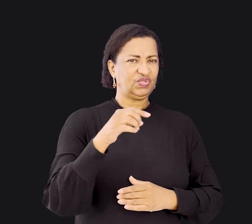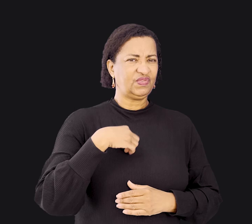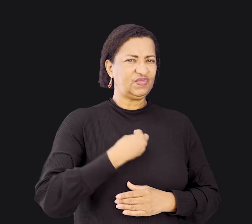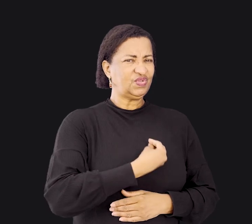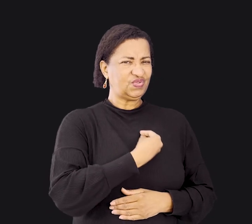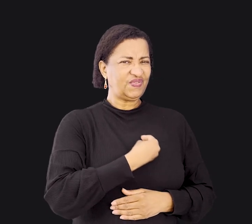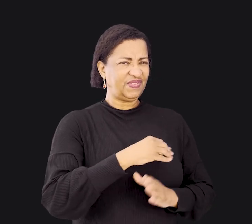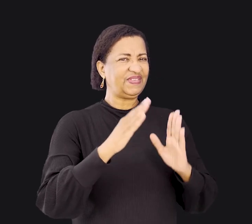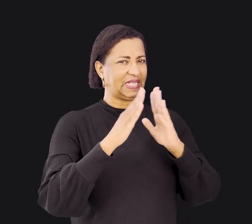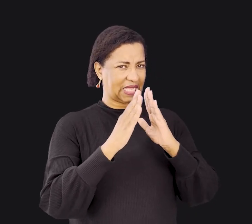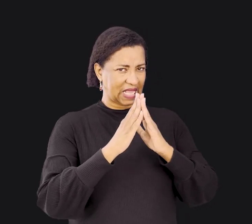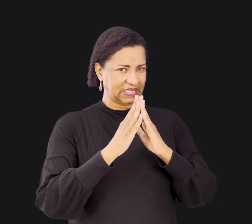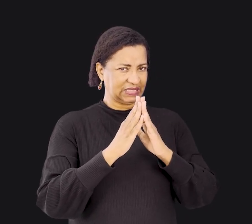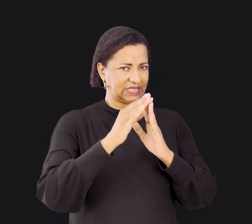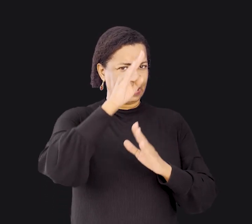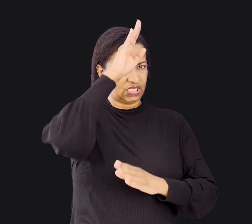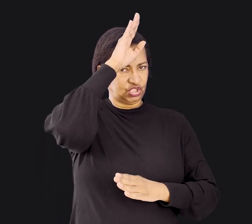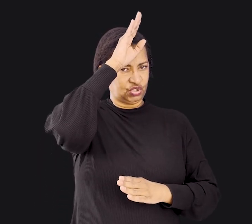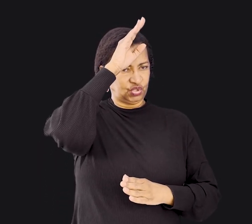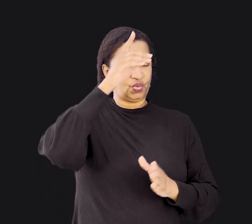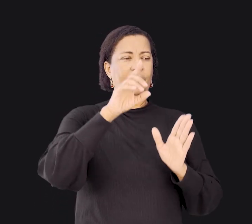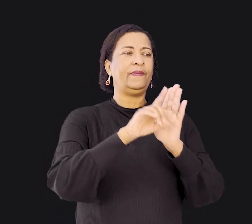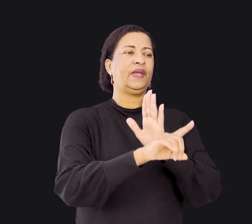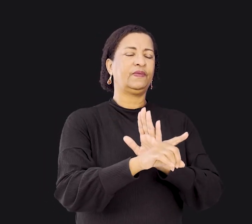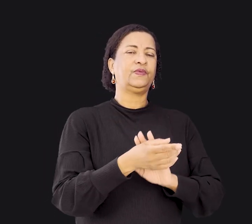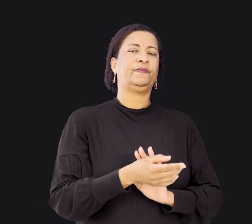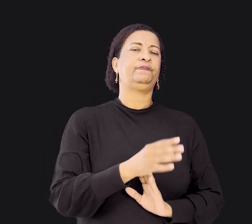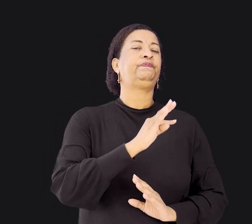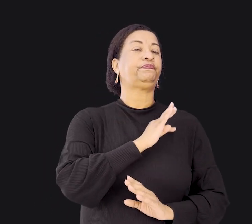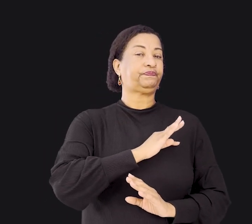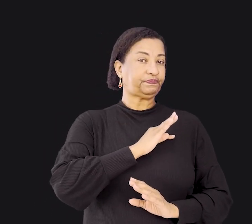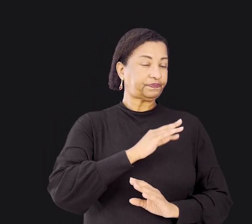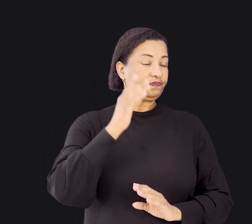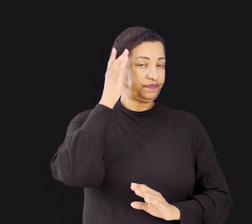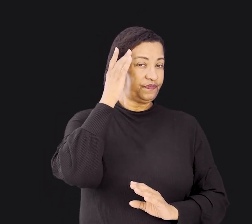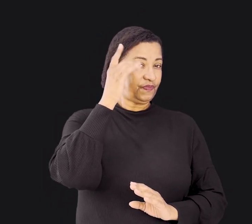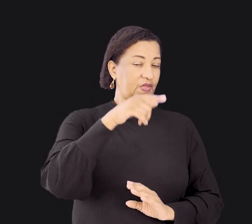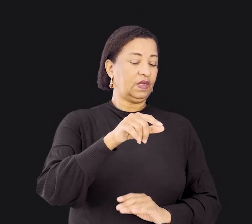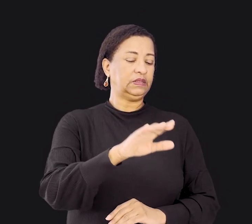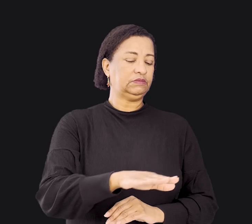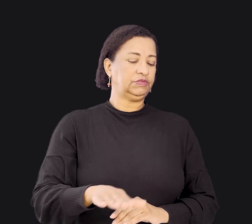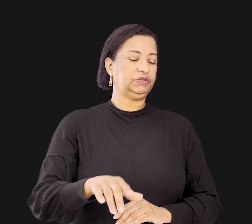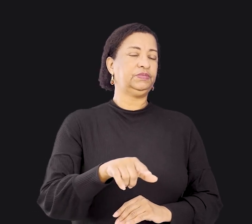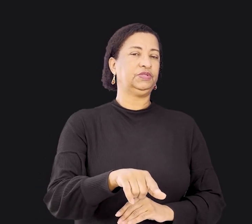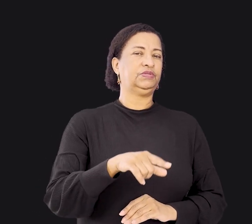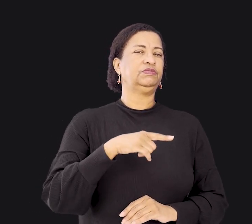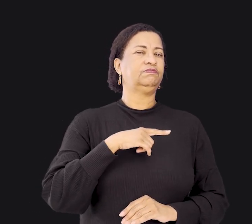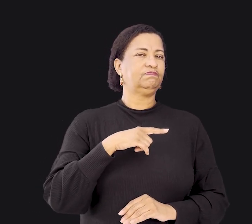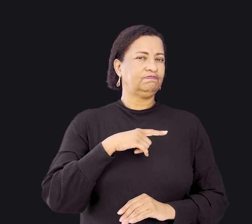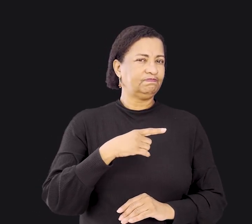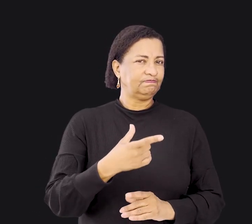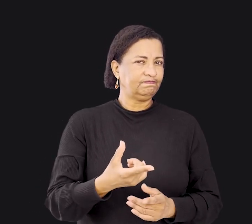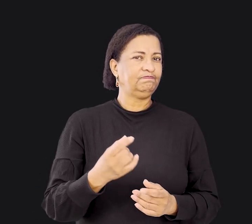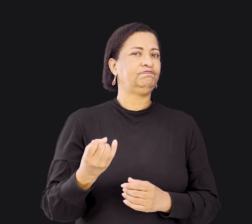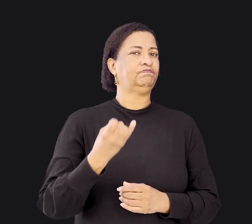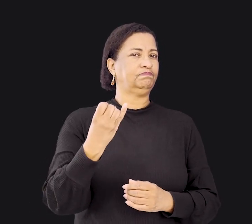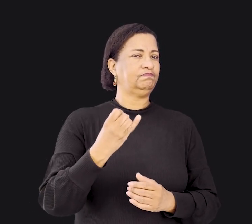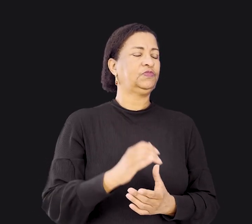numa casa?" Tiago consideraria a situação deste menino uma aflição. E se a